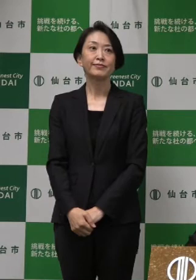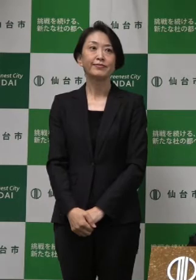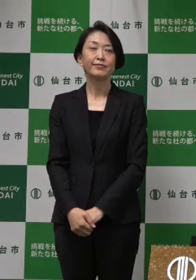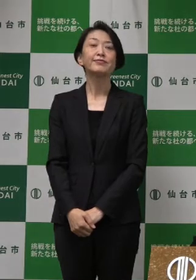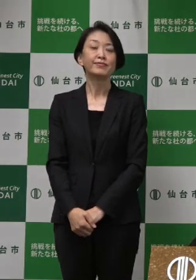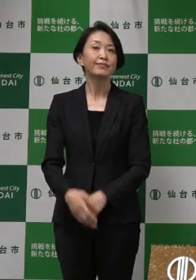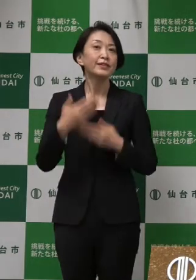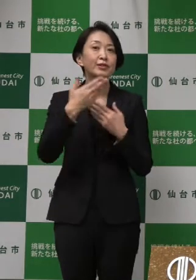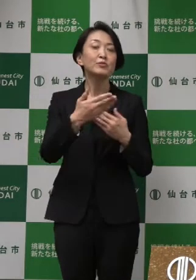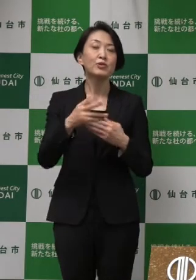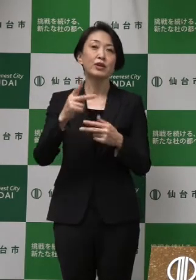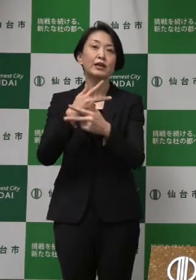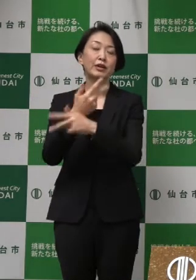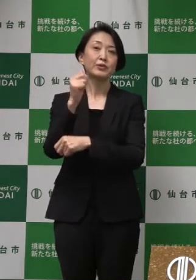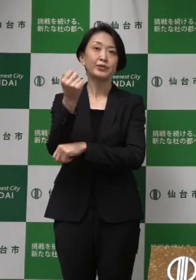はい、